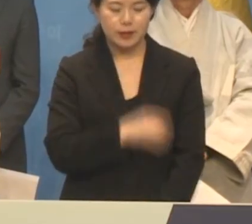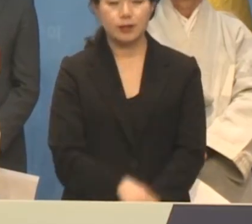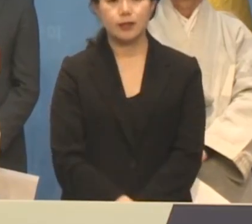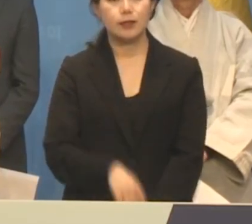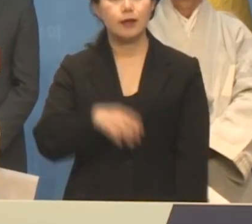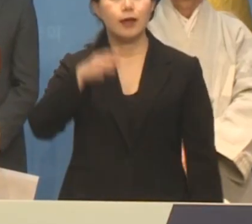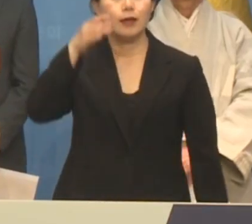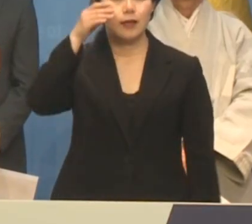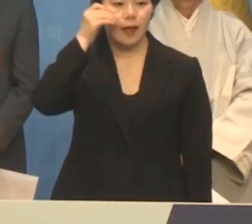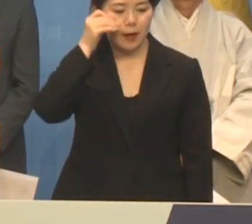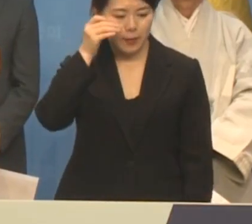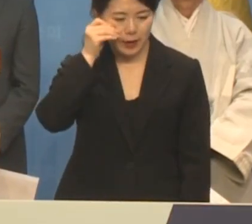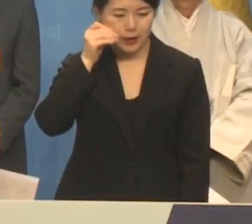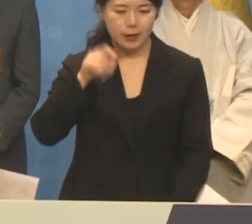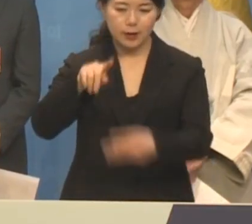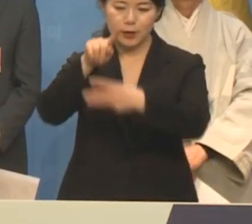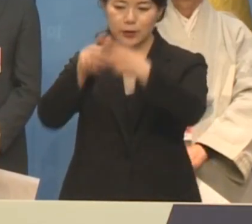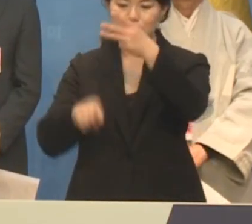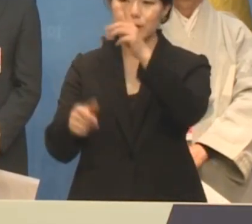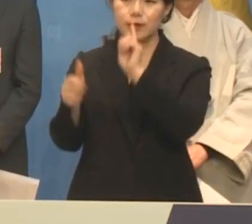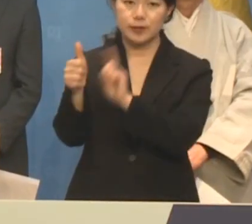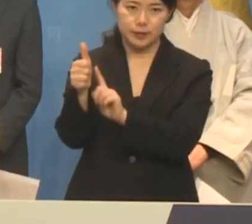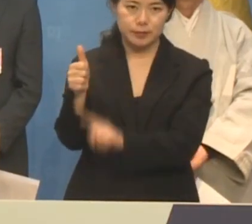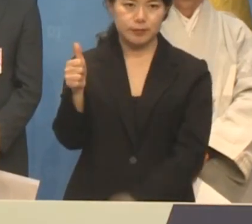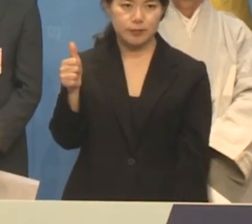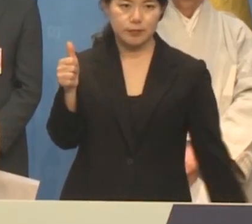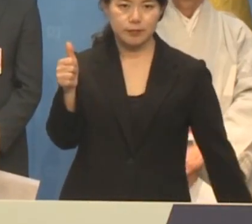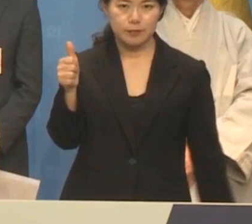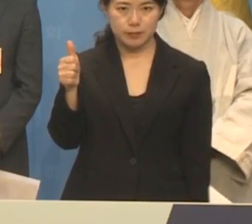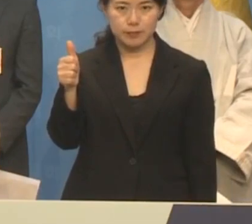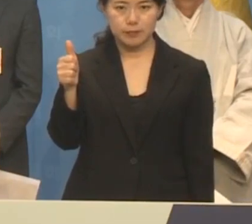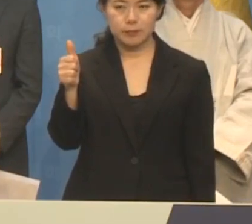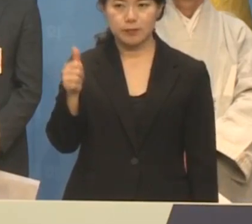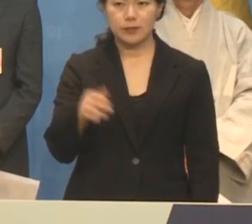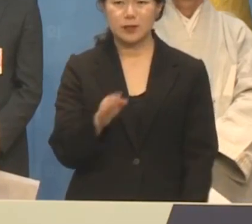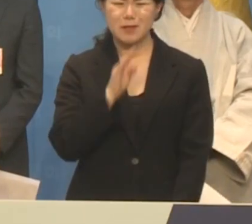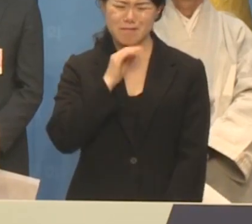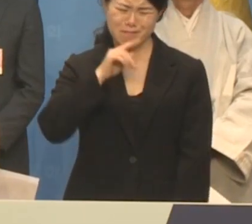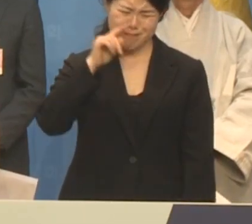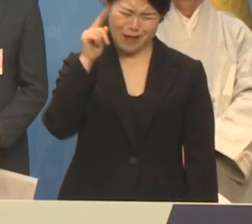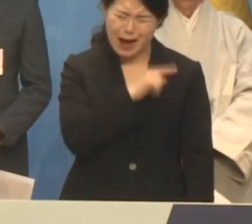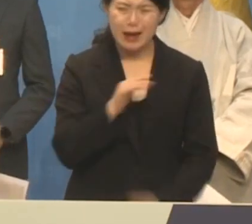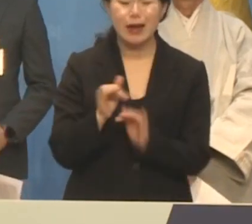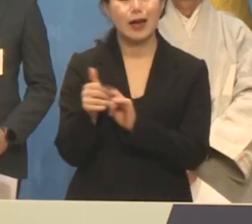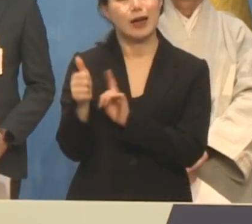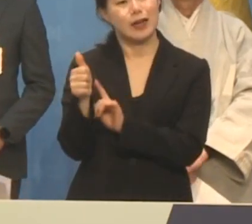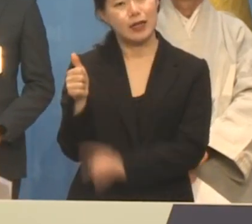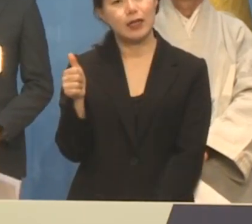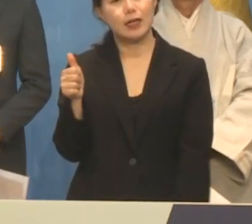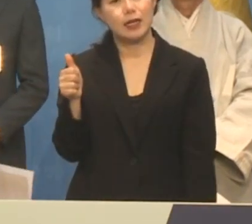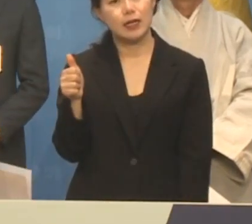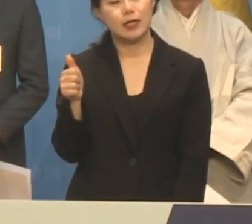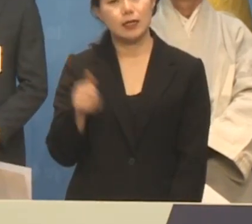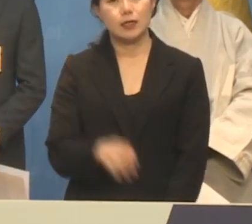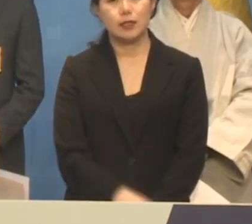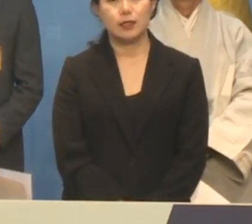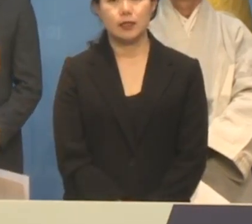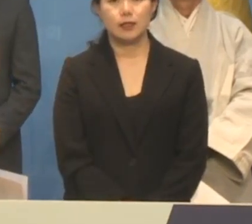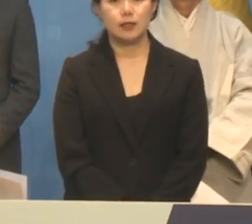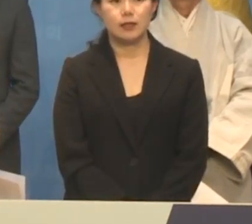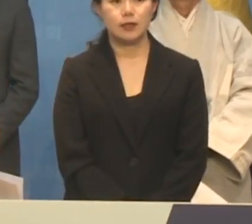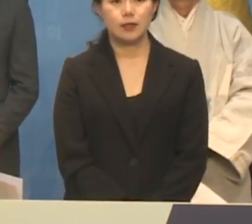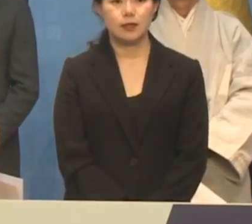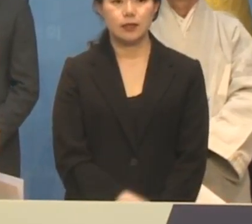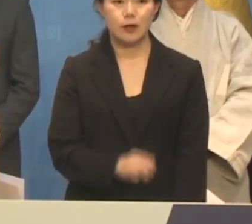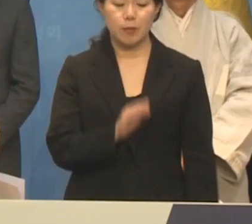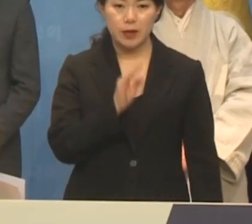이 윤석열, 참주도 못된 사람이 어떻게 돼가지고 그러는데